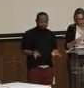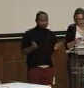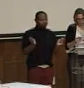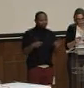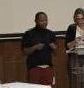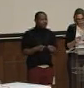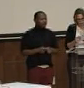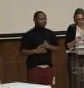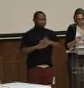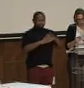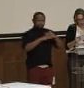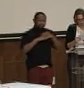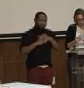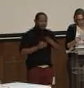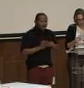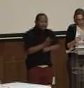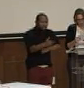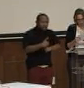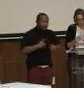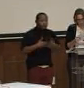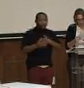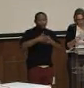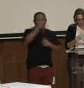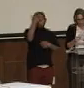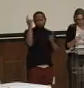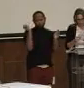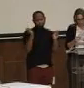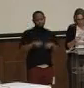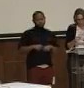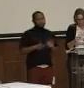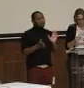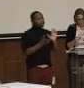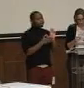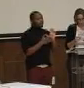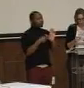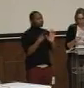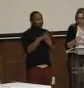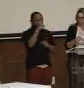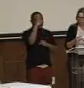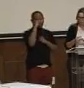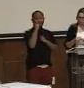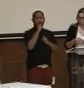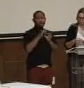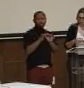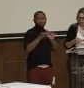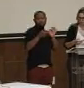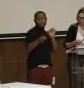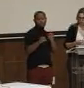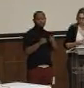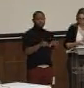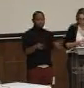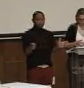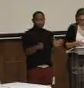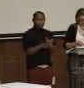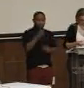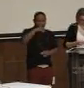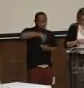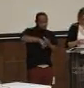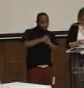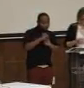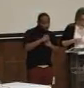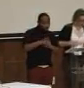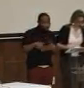todos. Qual é a sua proposta para ampliação, fortalecimento da EAD no IFB? Professor Elcio.